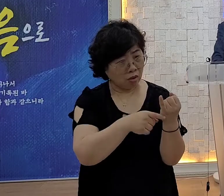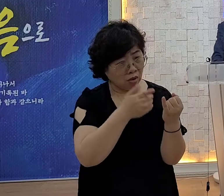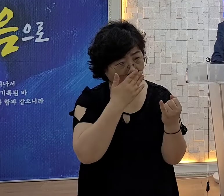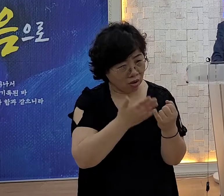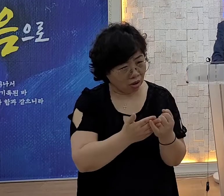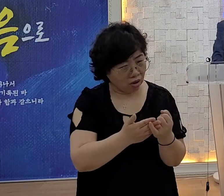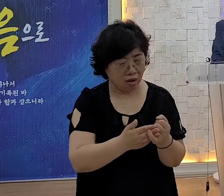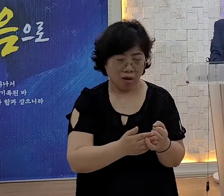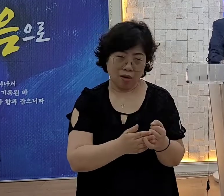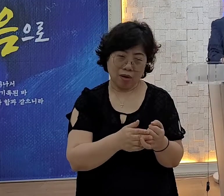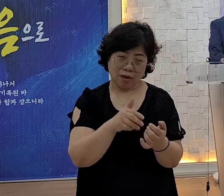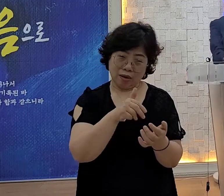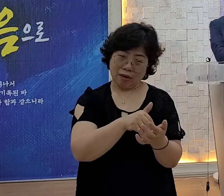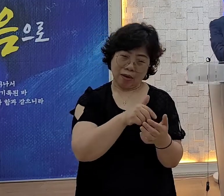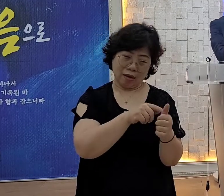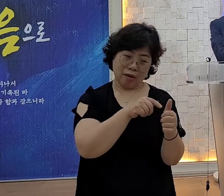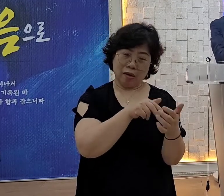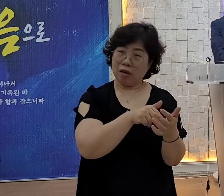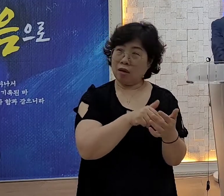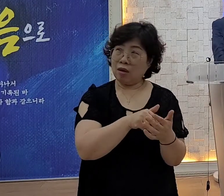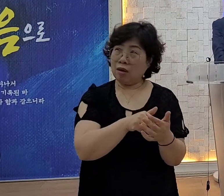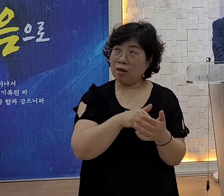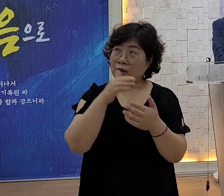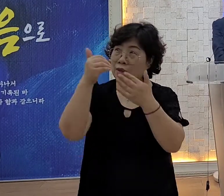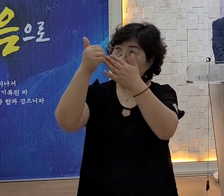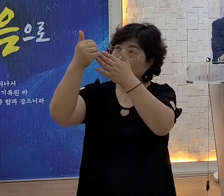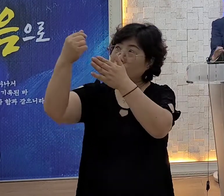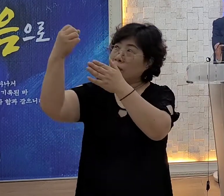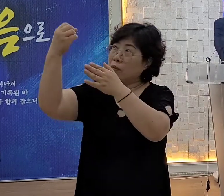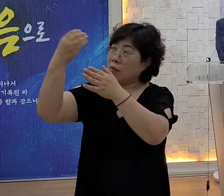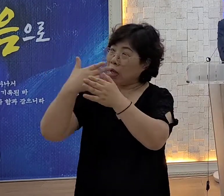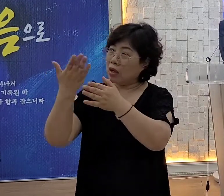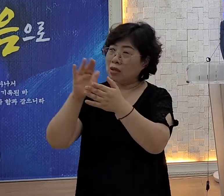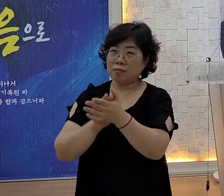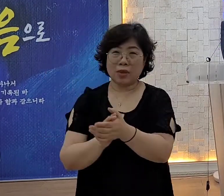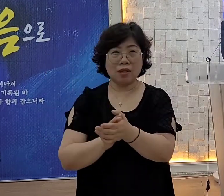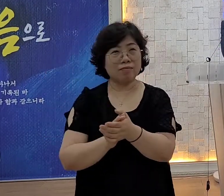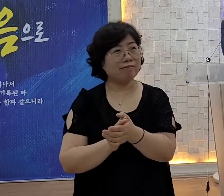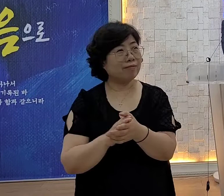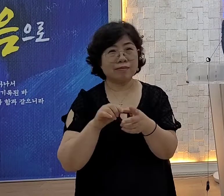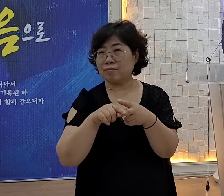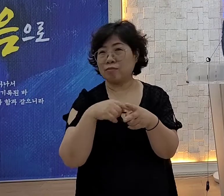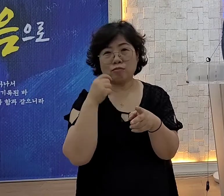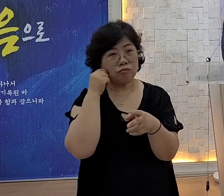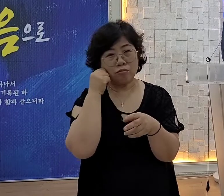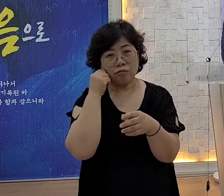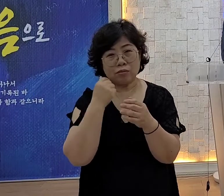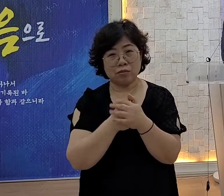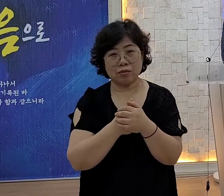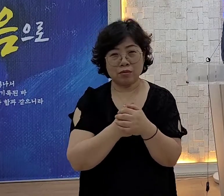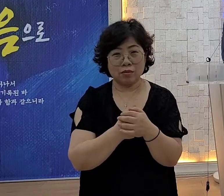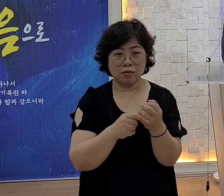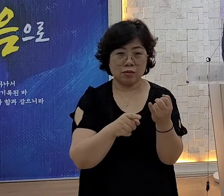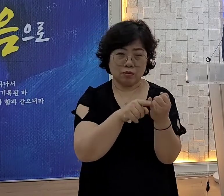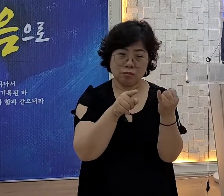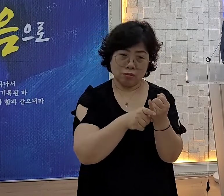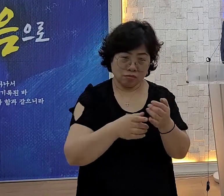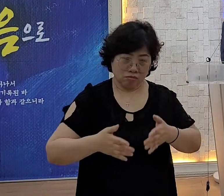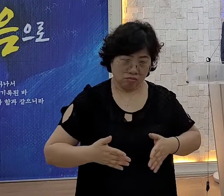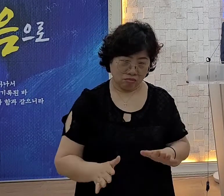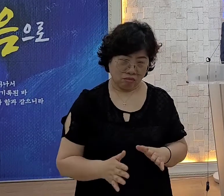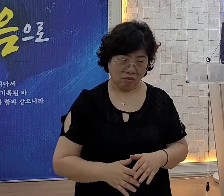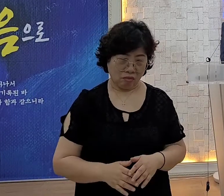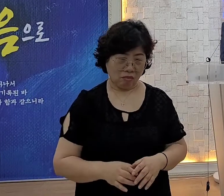그러니까 인간적으로나 또는 생물학적으로나 어떻게 봐도 지금 출산은